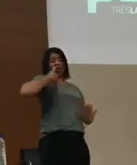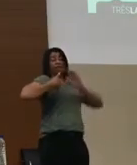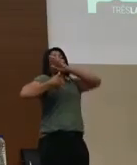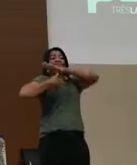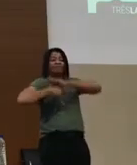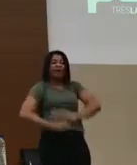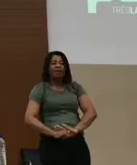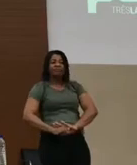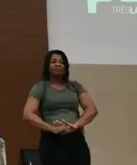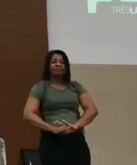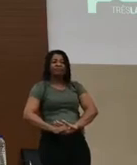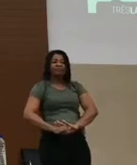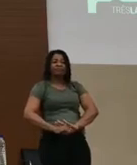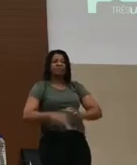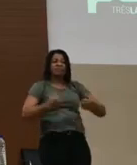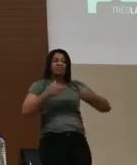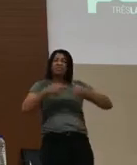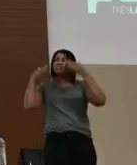de Deus.